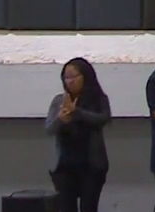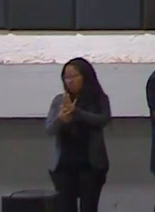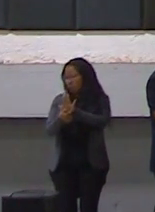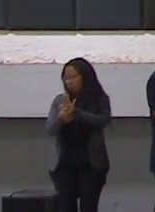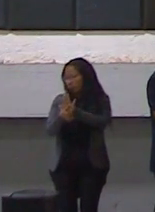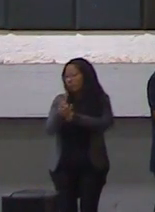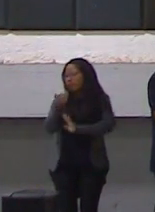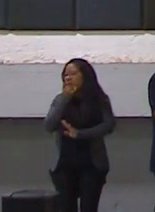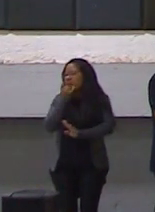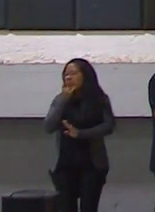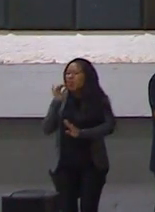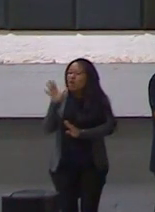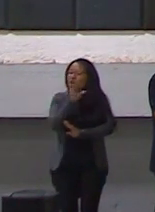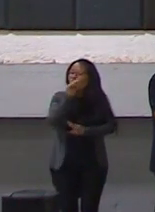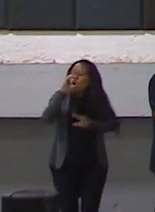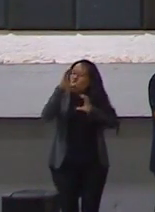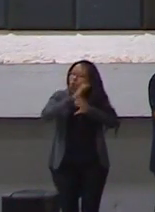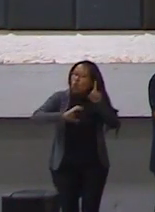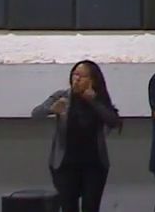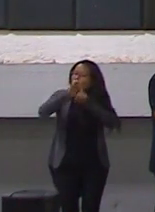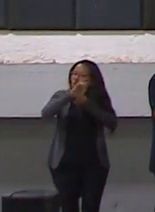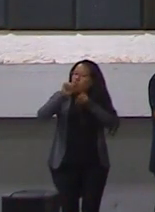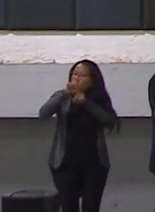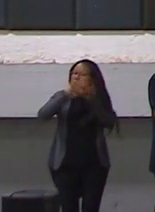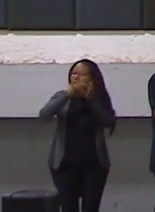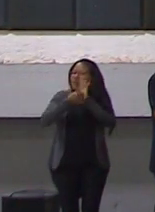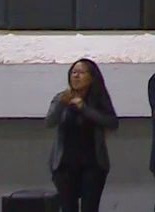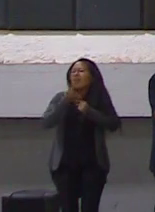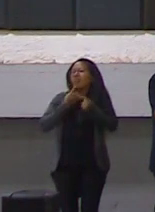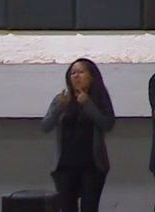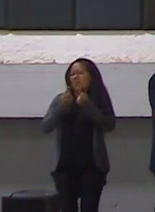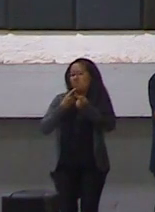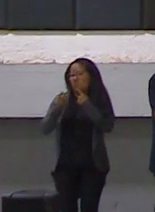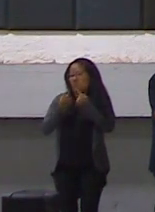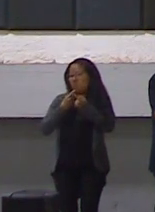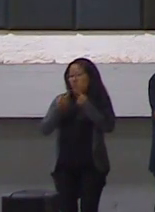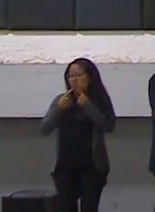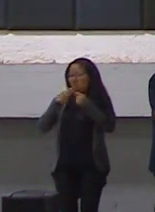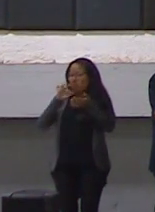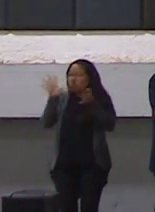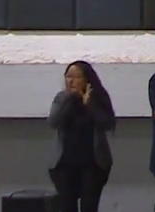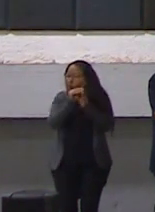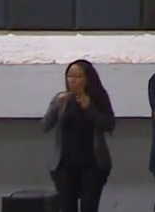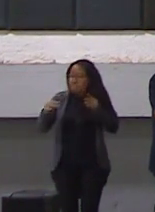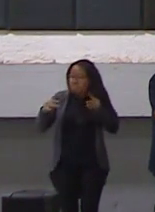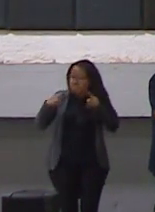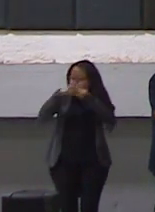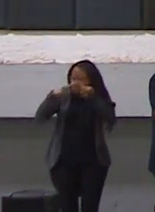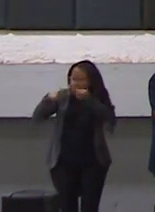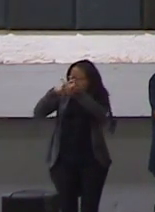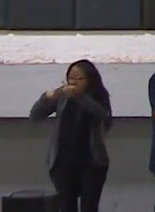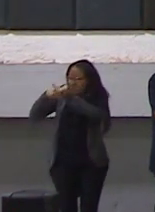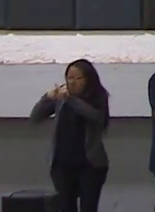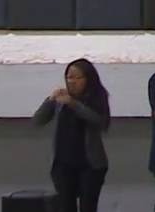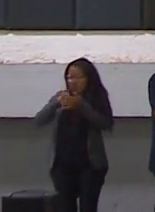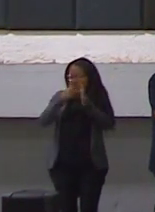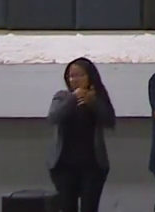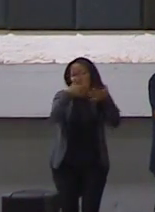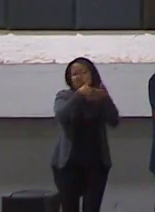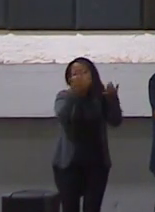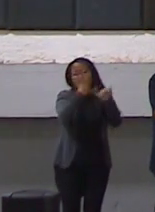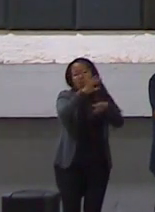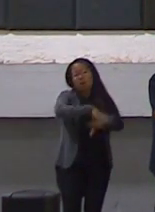todo en la cultura hace un diálogo que se interesa son tejidos no son textos que aparecen para